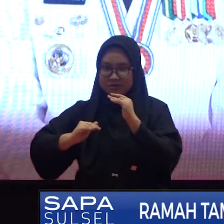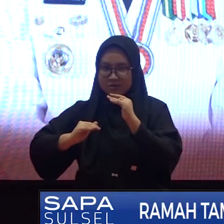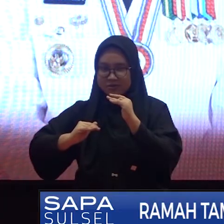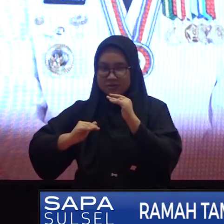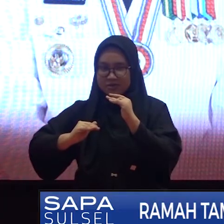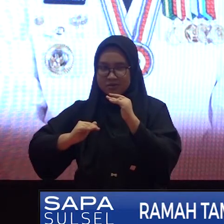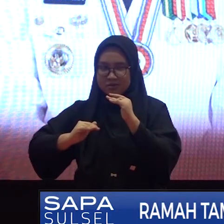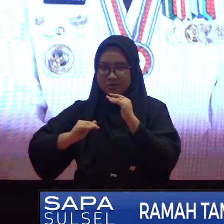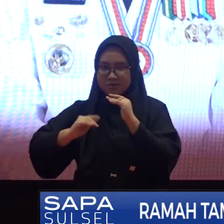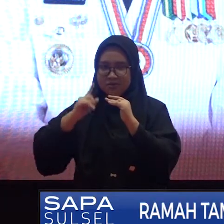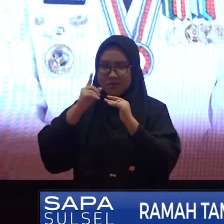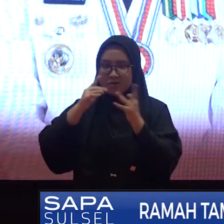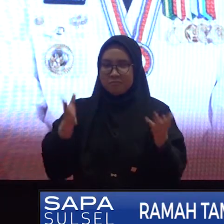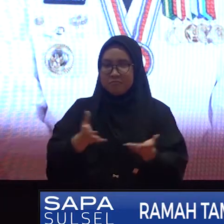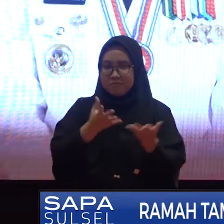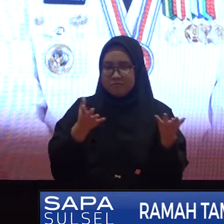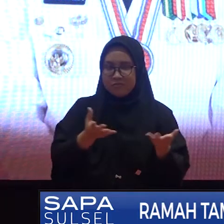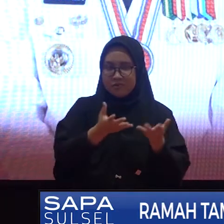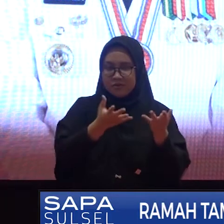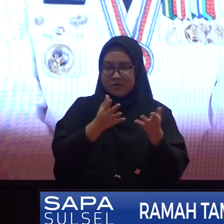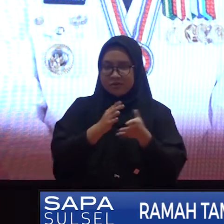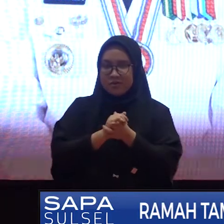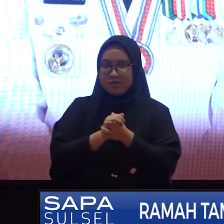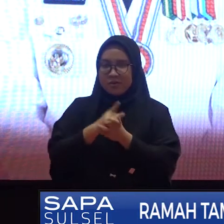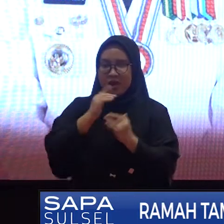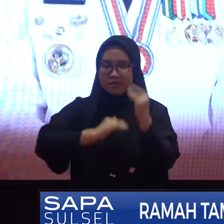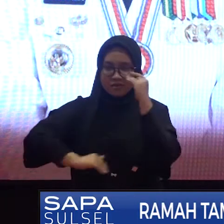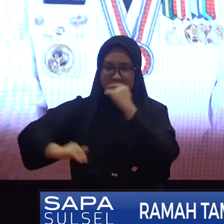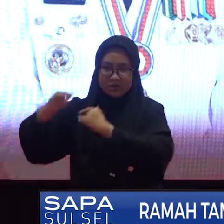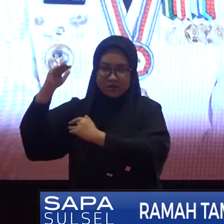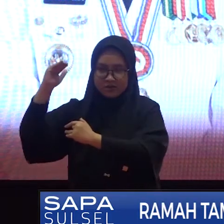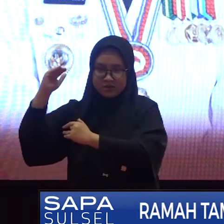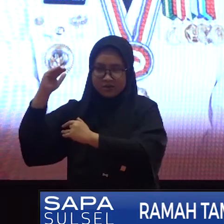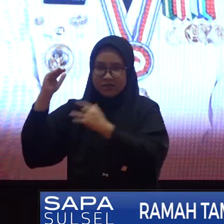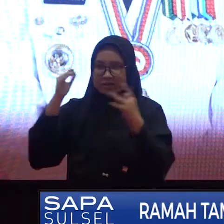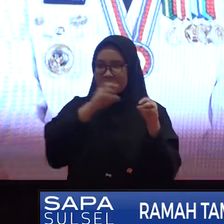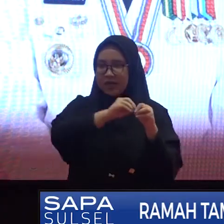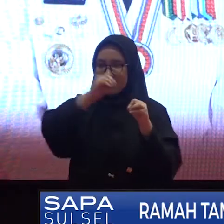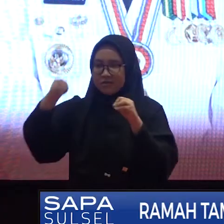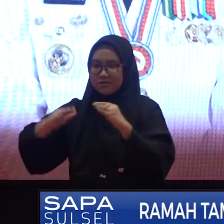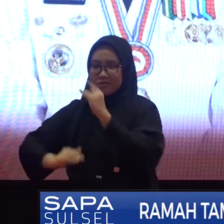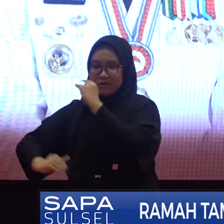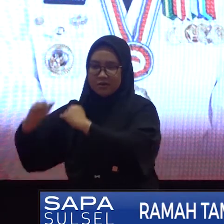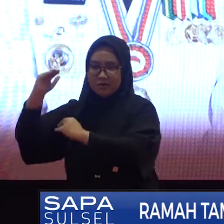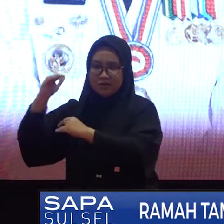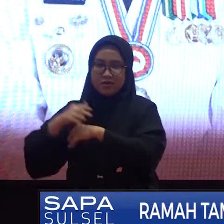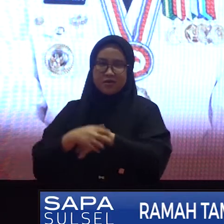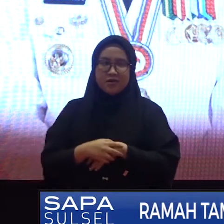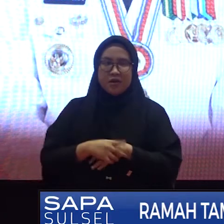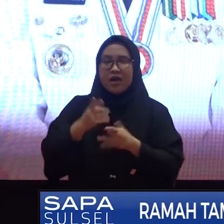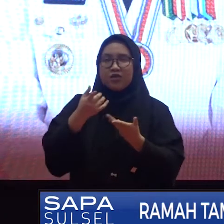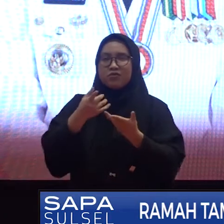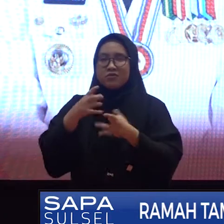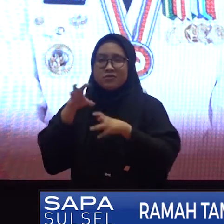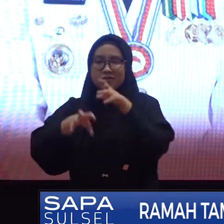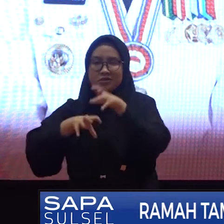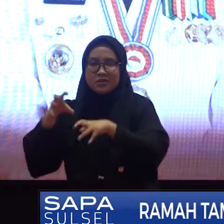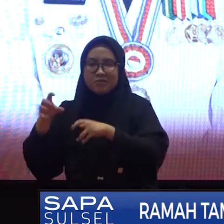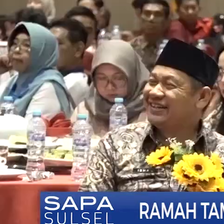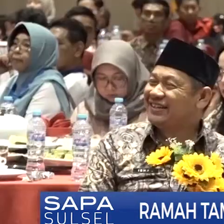menganggur panggil lagi saudaranya dua berlipat akhirnya naik lagi 11% jadi kira-kira begitu skema